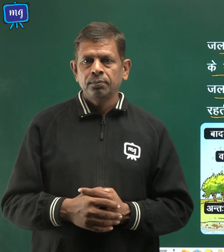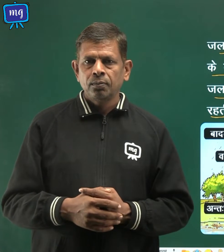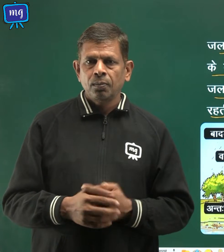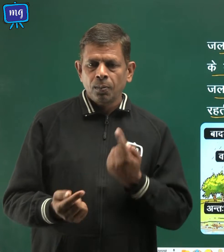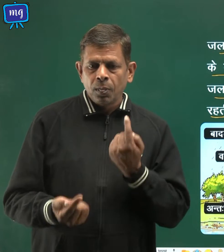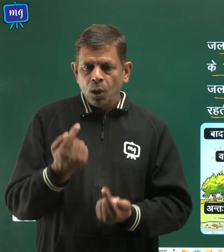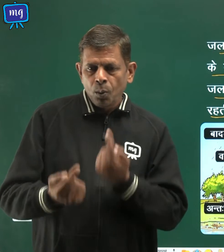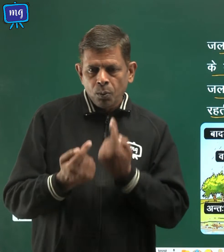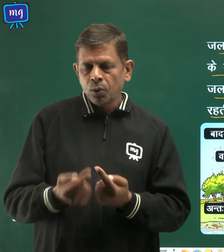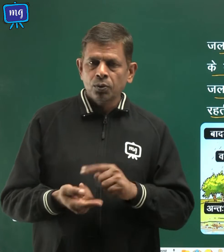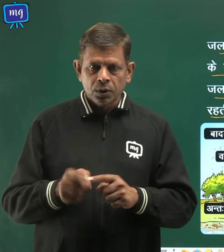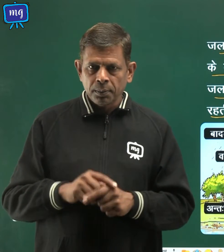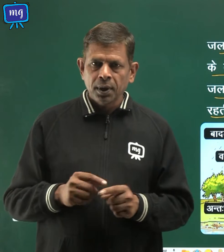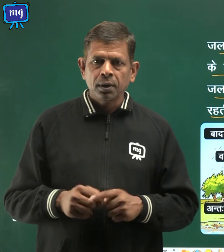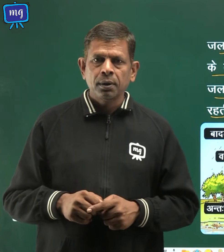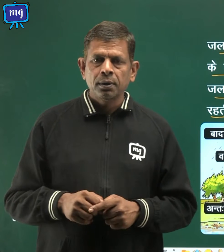पौधों से भी